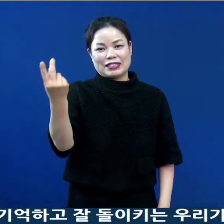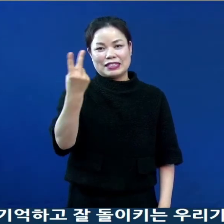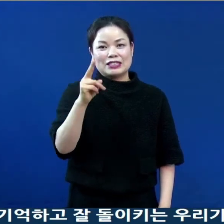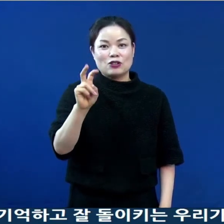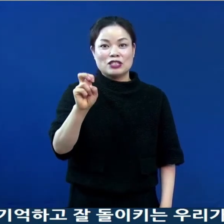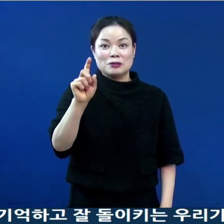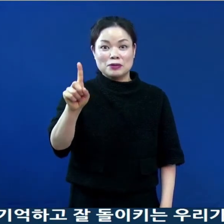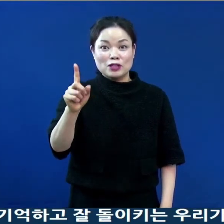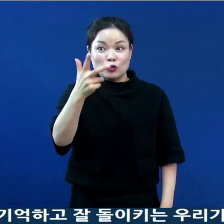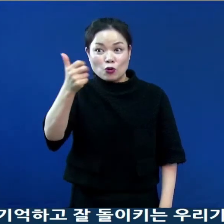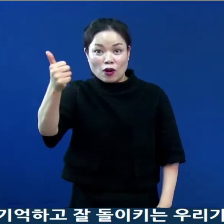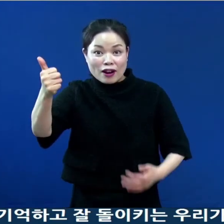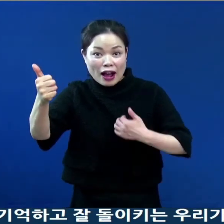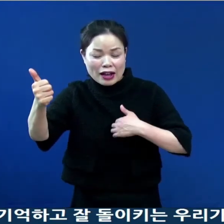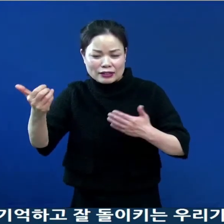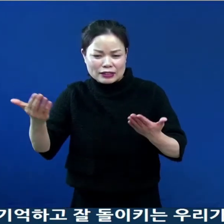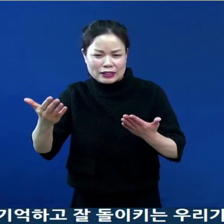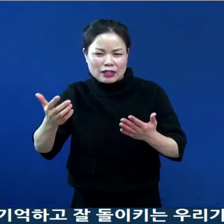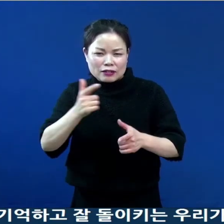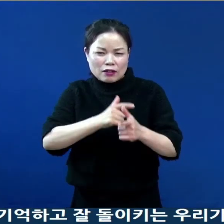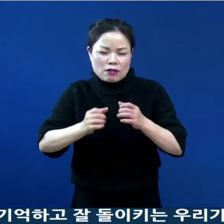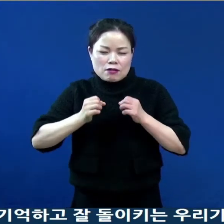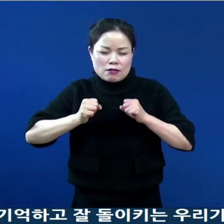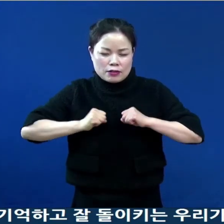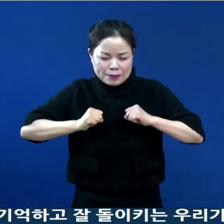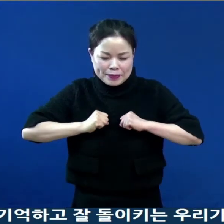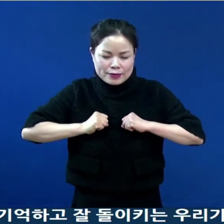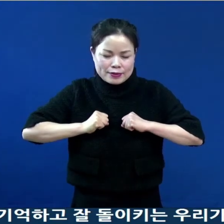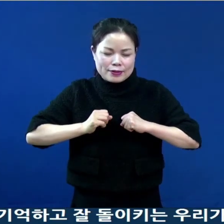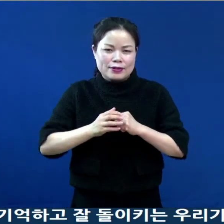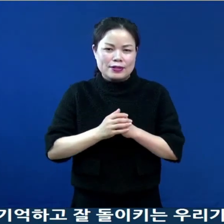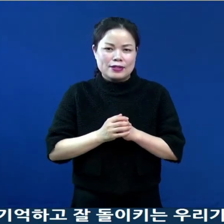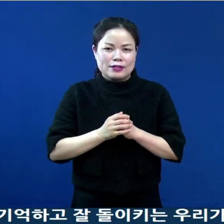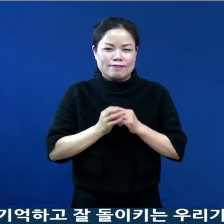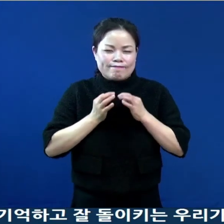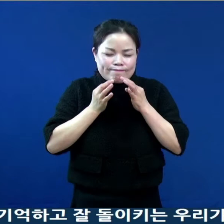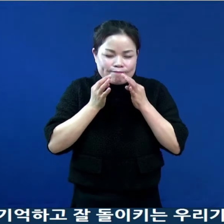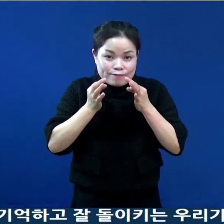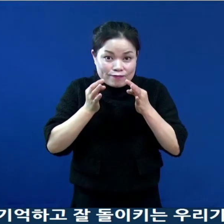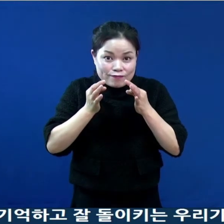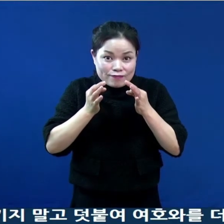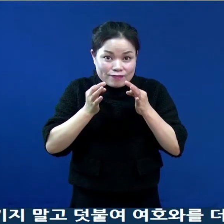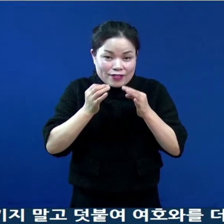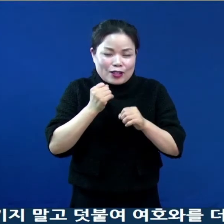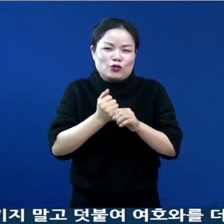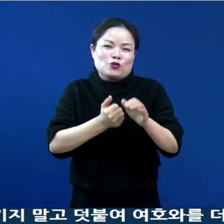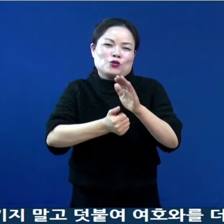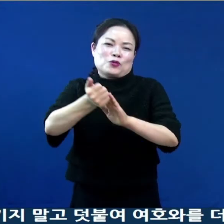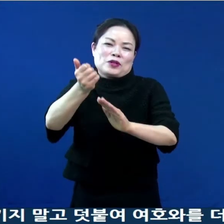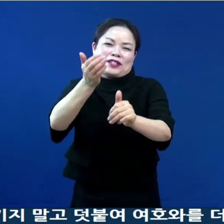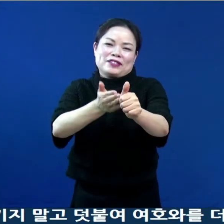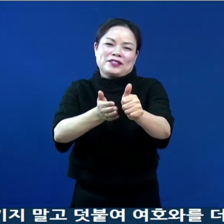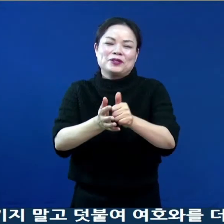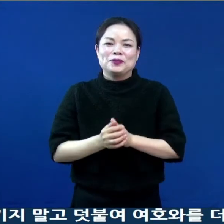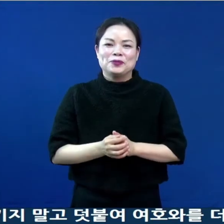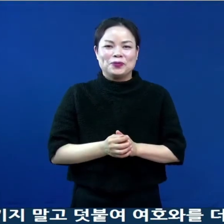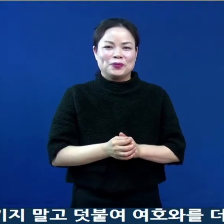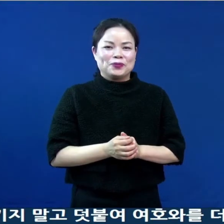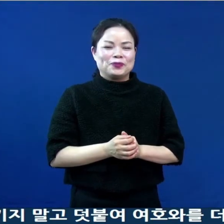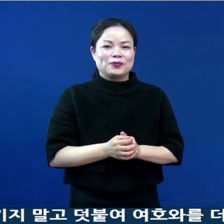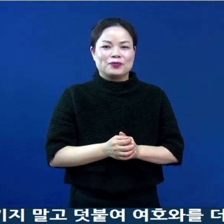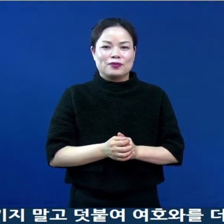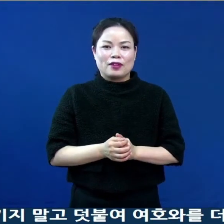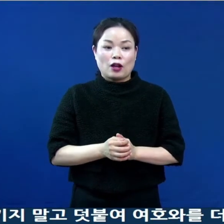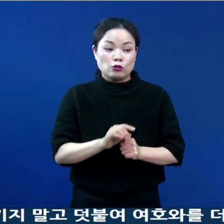2021년 우리가 더 여호와를 아는 일에 힘쓰는 한 해가 될 수 있기를 소망합니다.